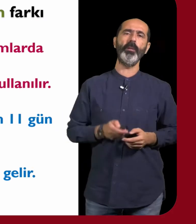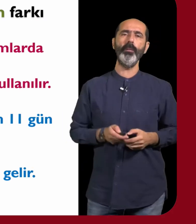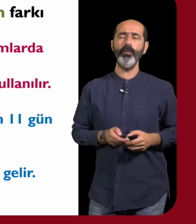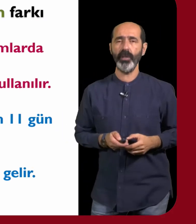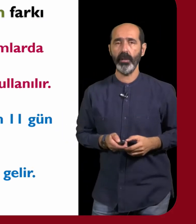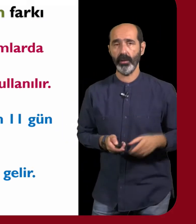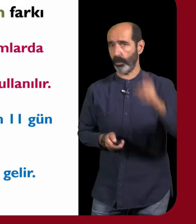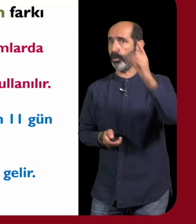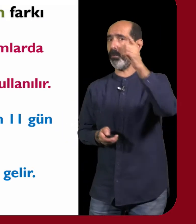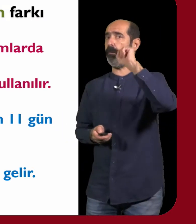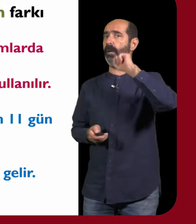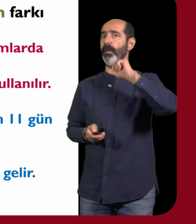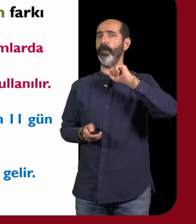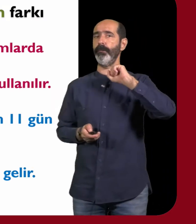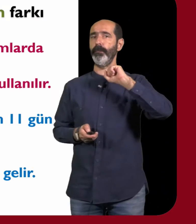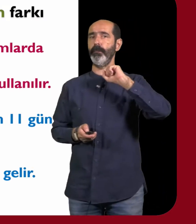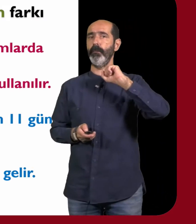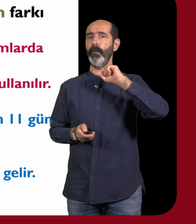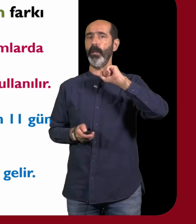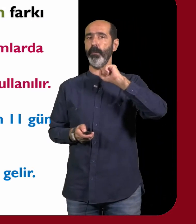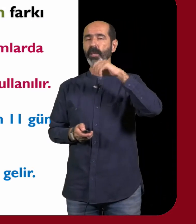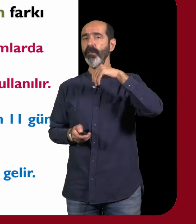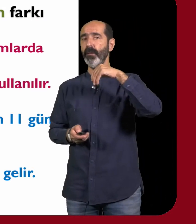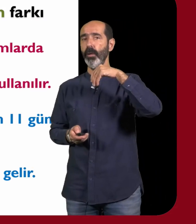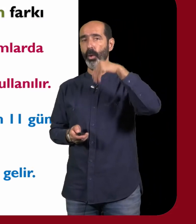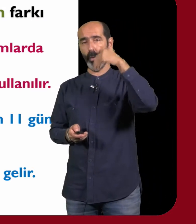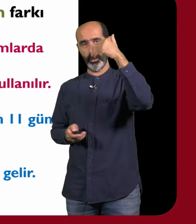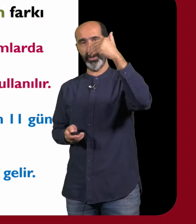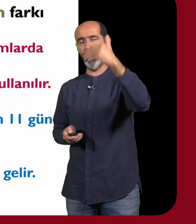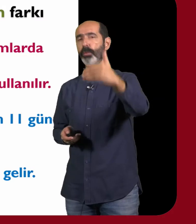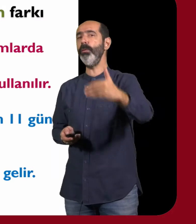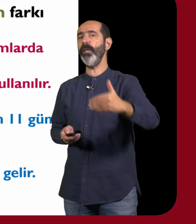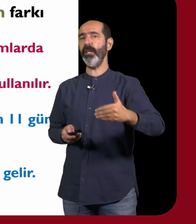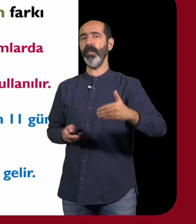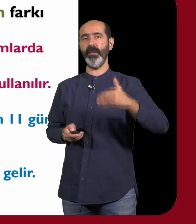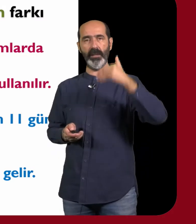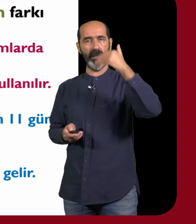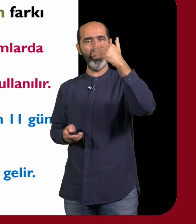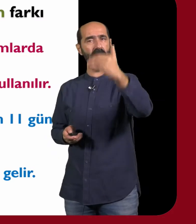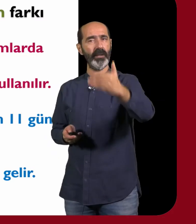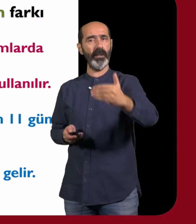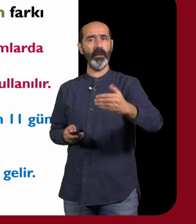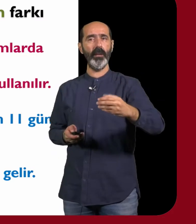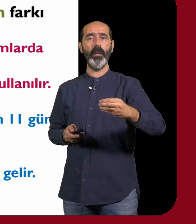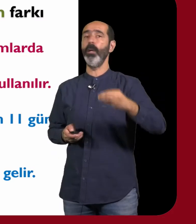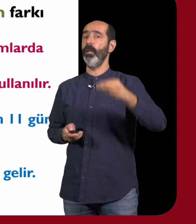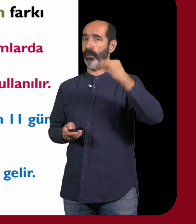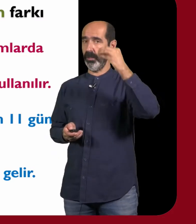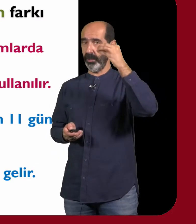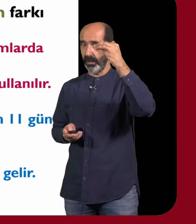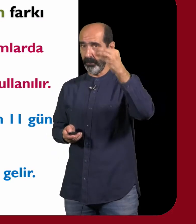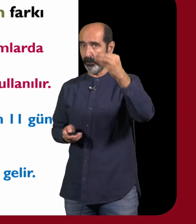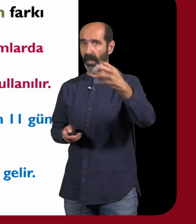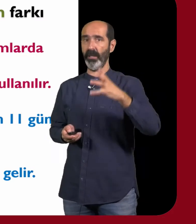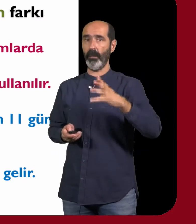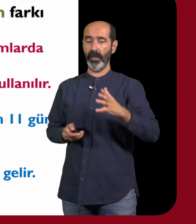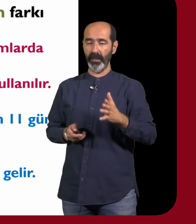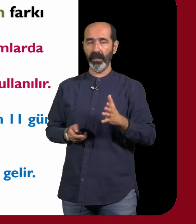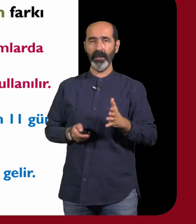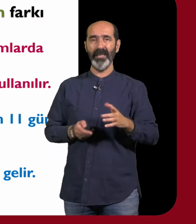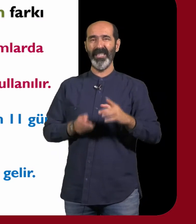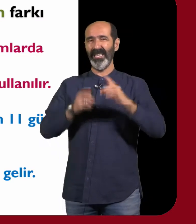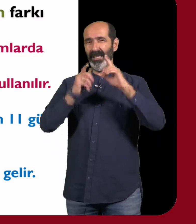on bir gün önce geliyor da kurban bayramı biz o dini günleri dini geceleri dini